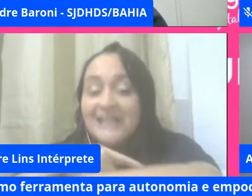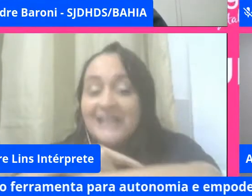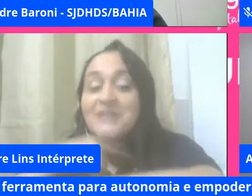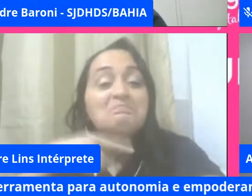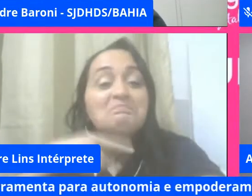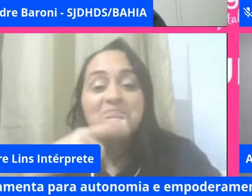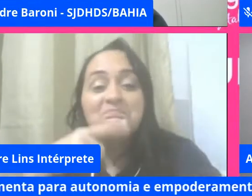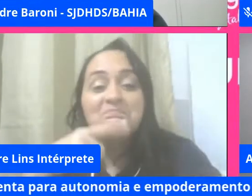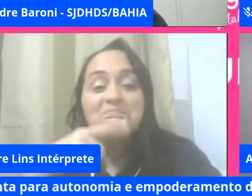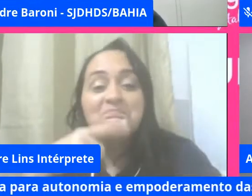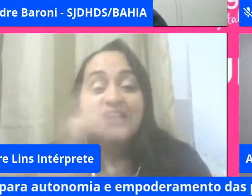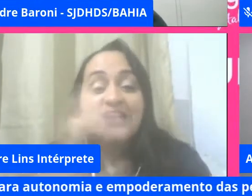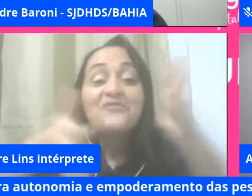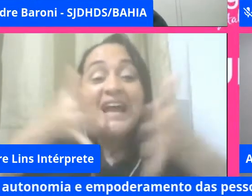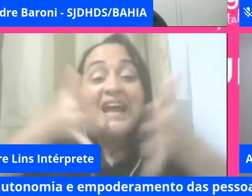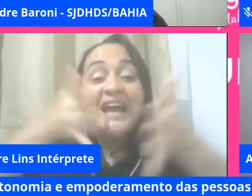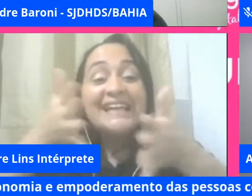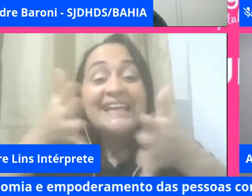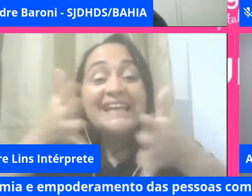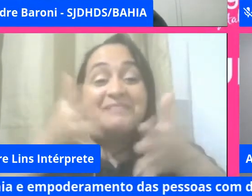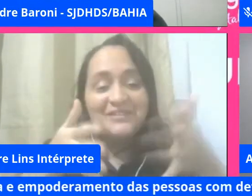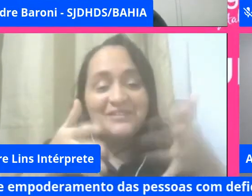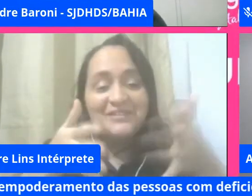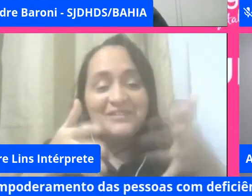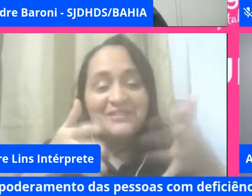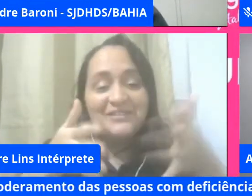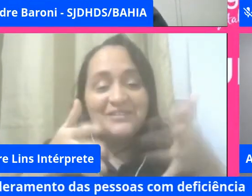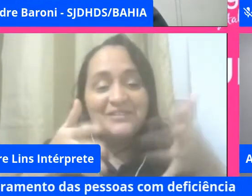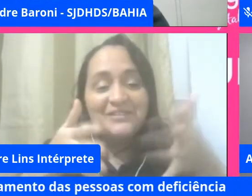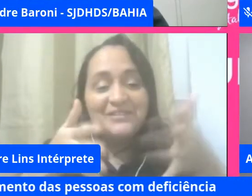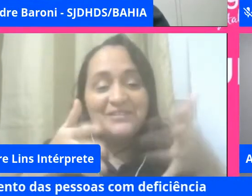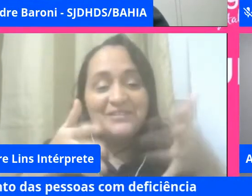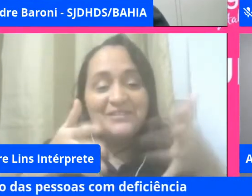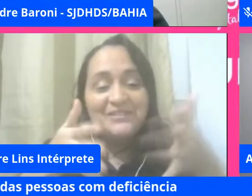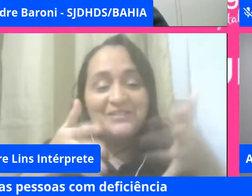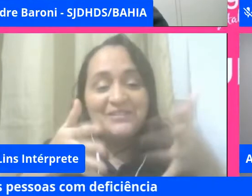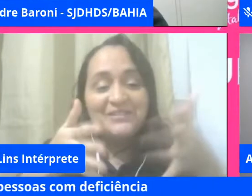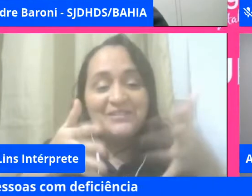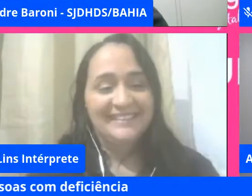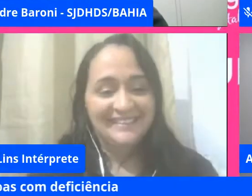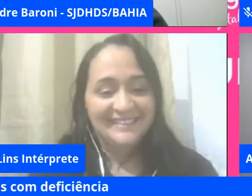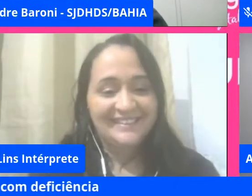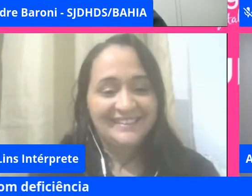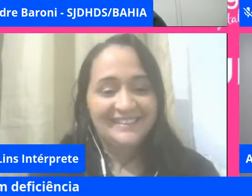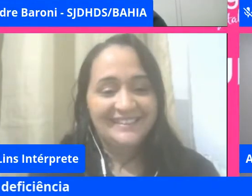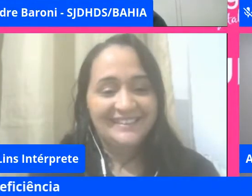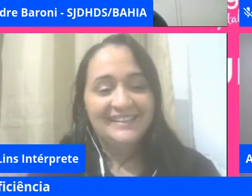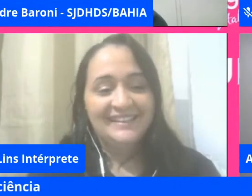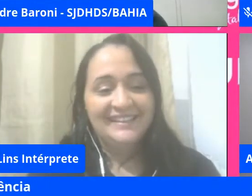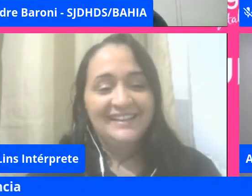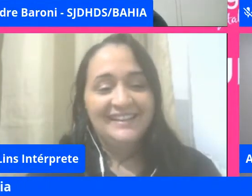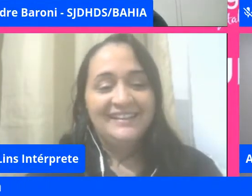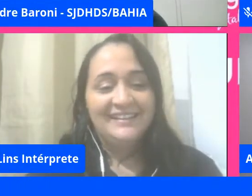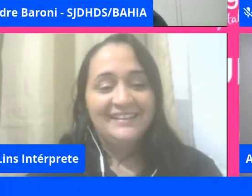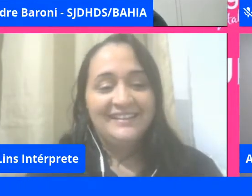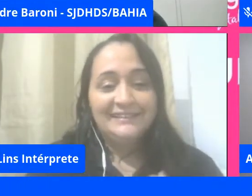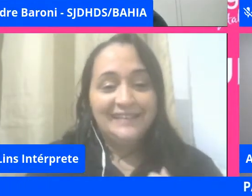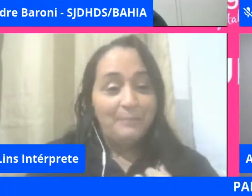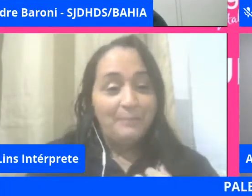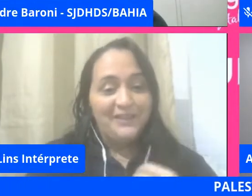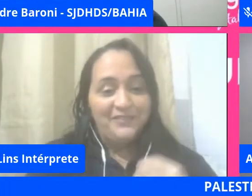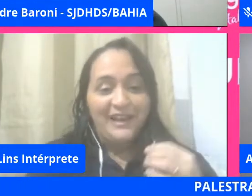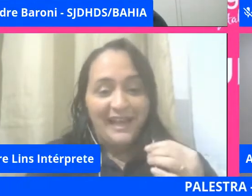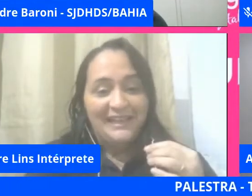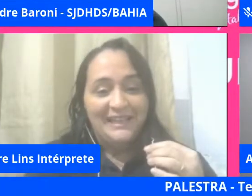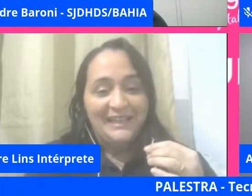é que Thaís fale, não é isso? Vamos lá, aquilo que foi combinado. Então, Mary... A André poderia falar em